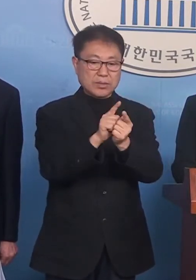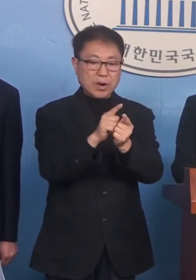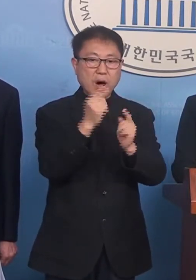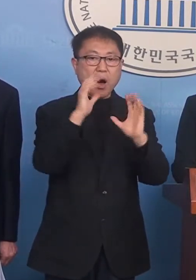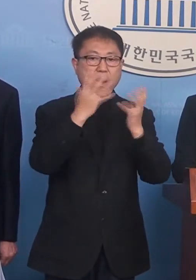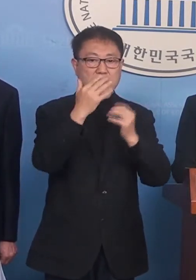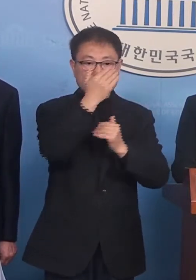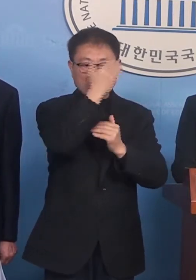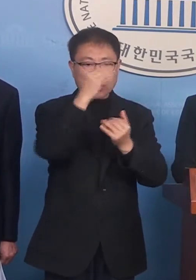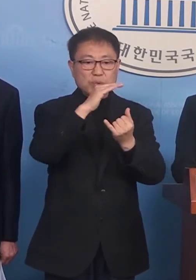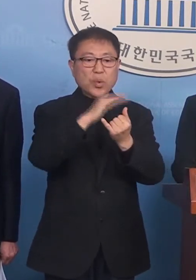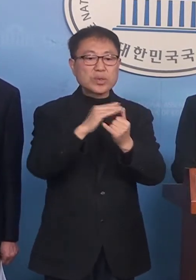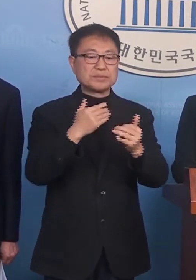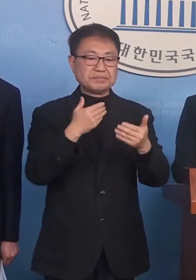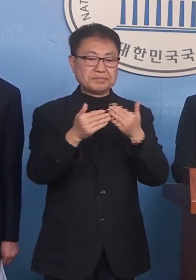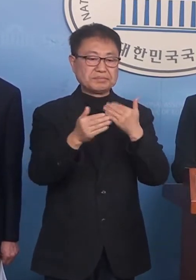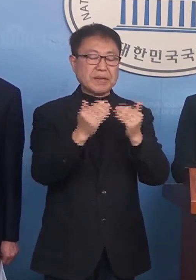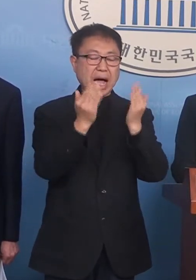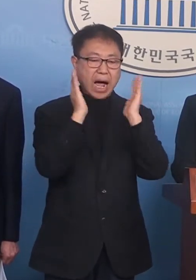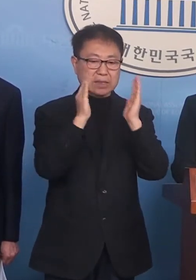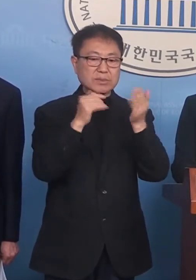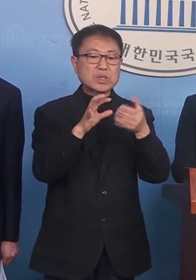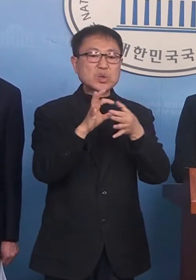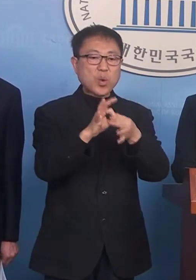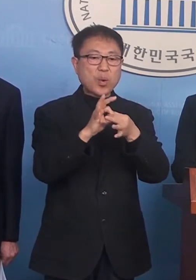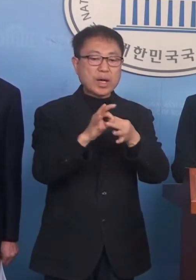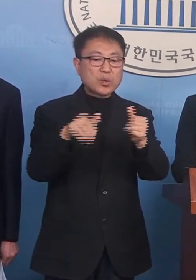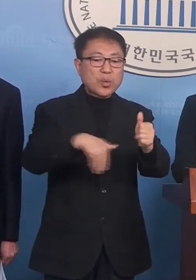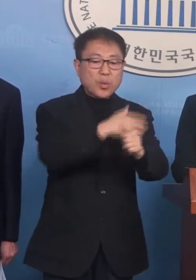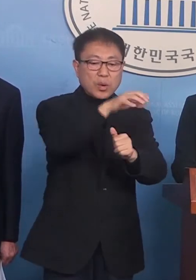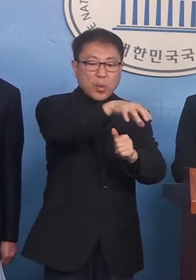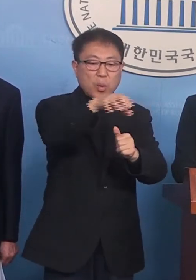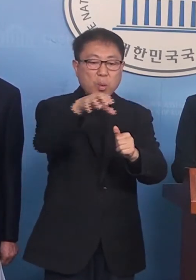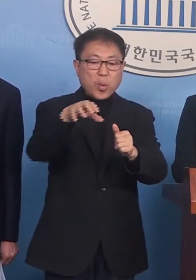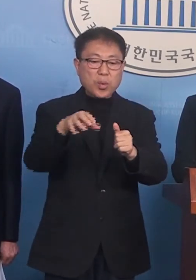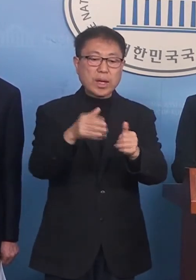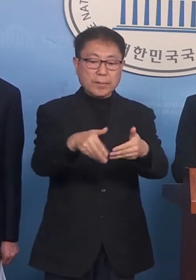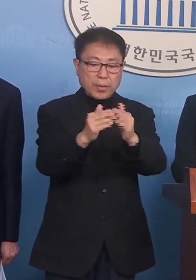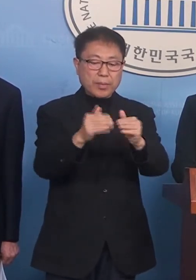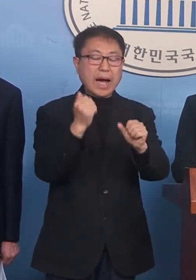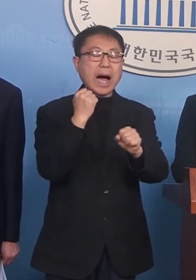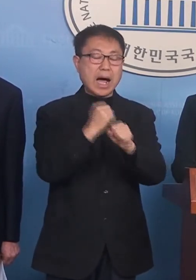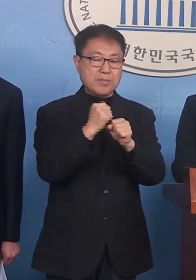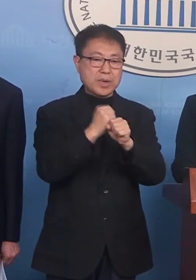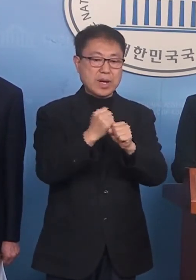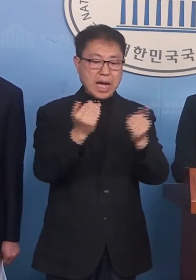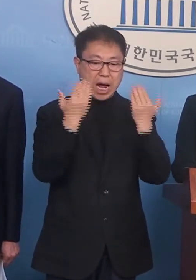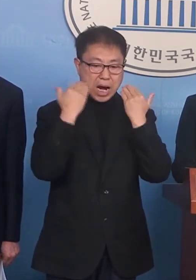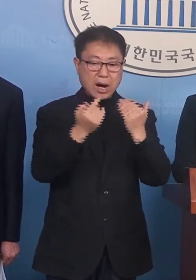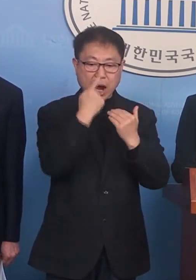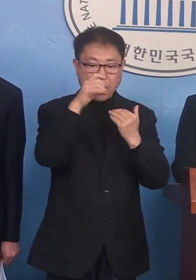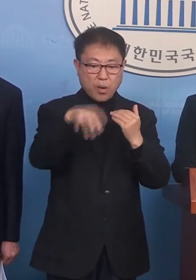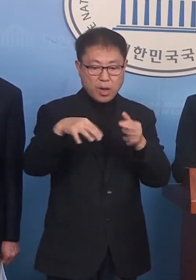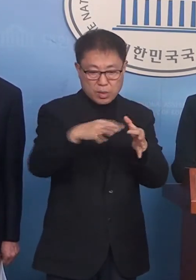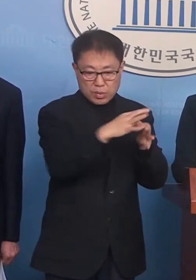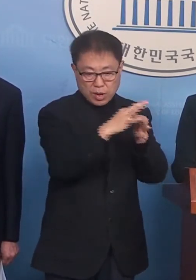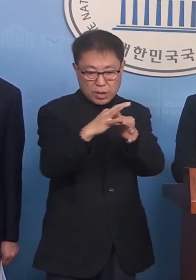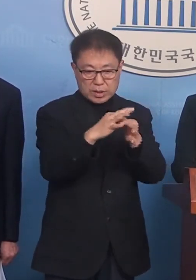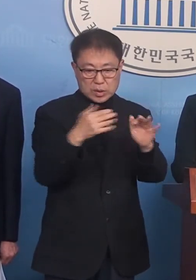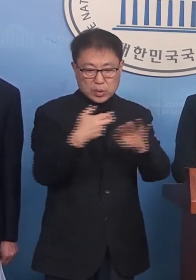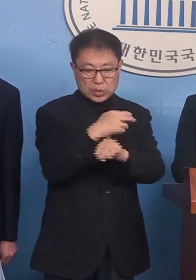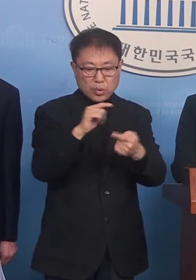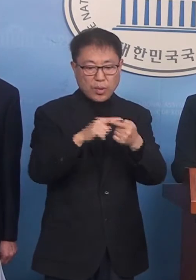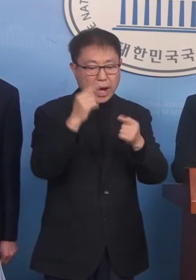청소년들의 동아리 활동과 체험학습을 위한 공간들이 도시 곳곳에 들어서며 학교, 학원과 주거지를 잇는